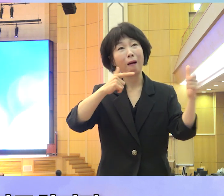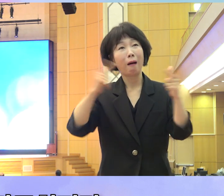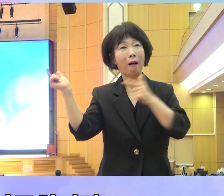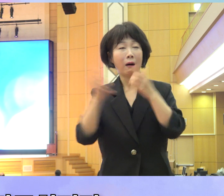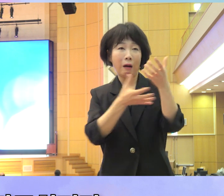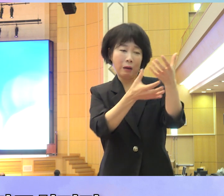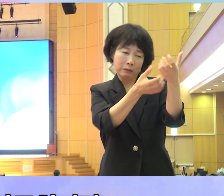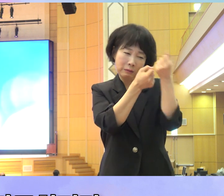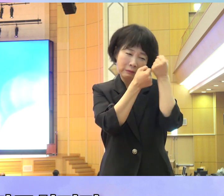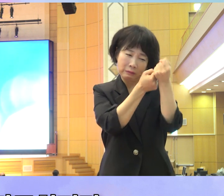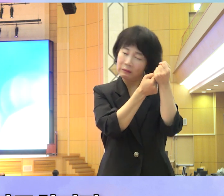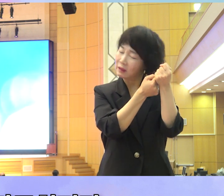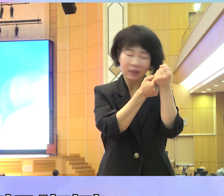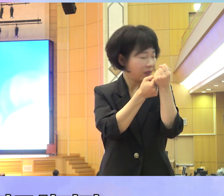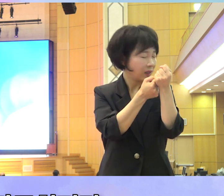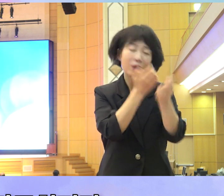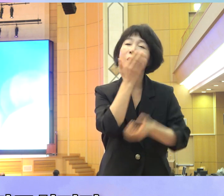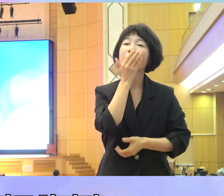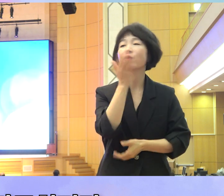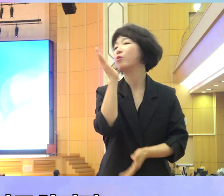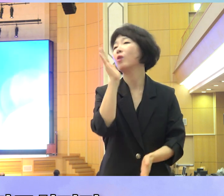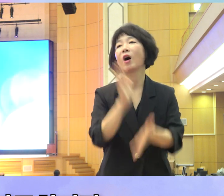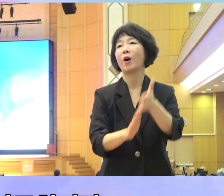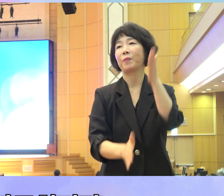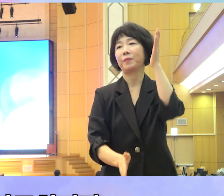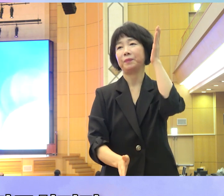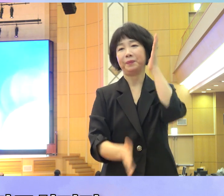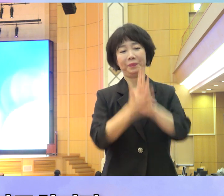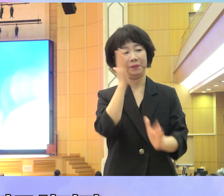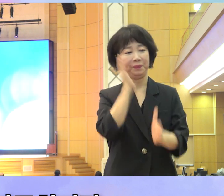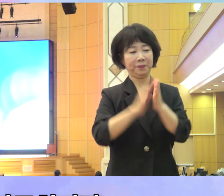세상의 것 의지할 수